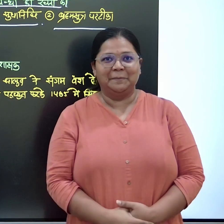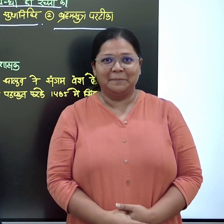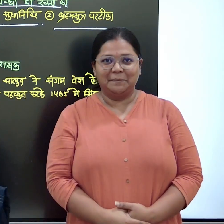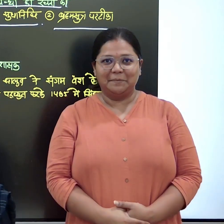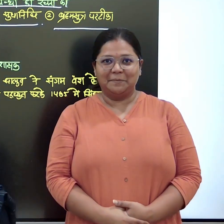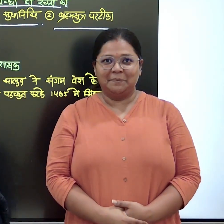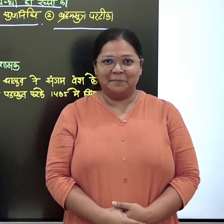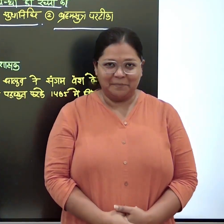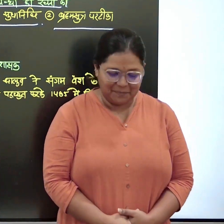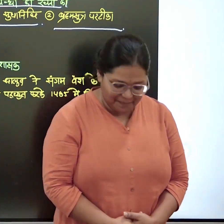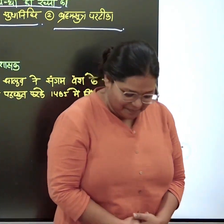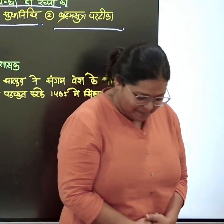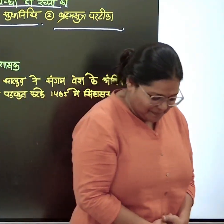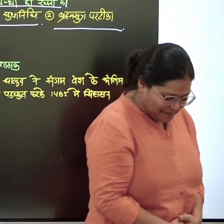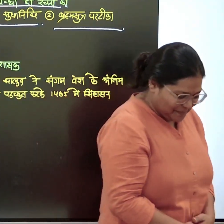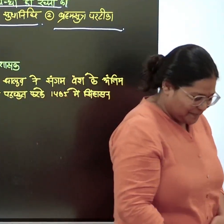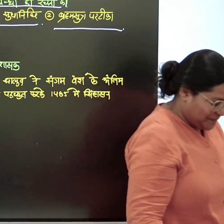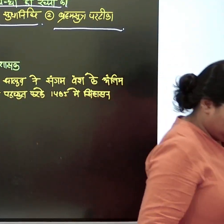ठीक,